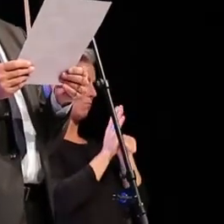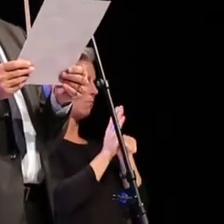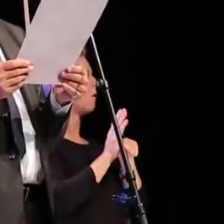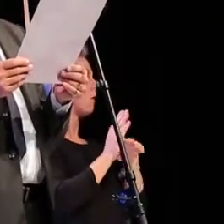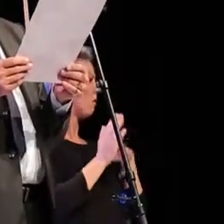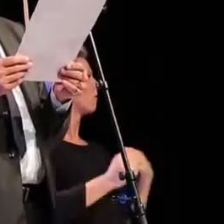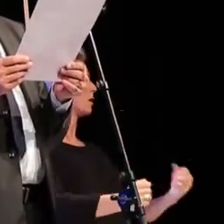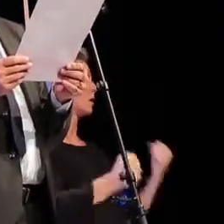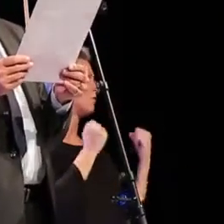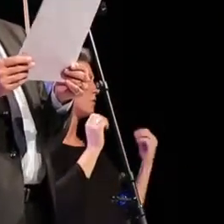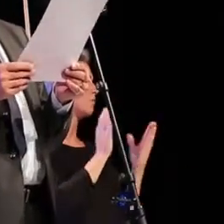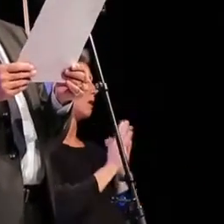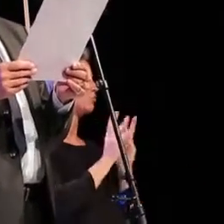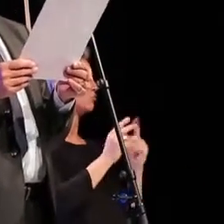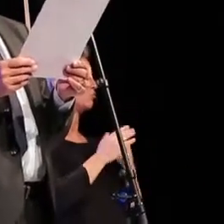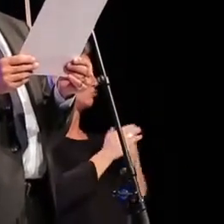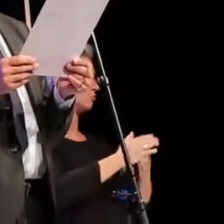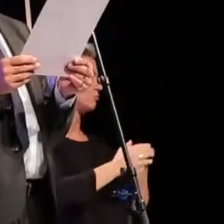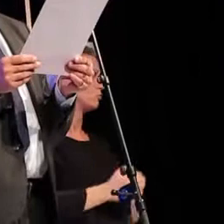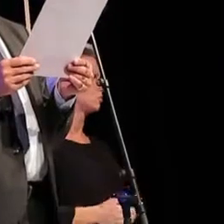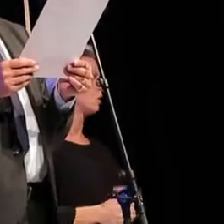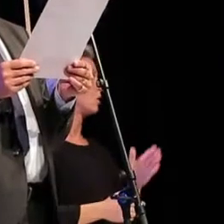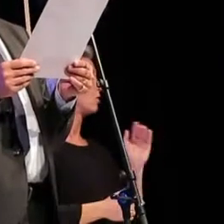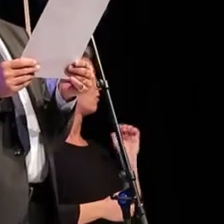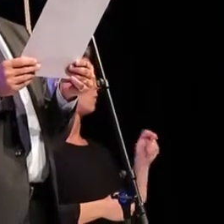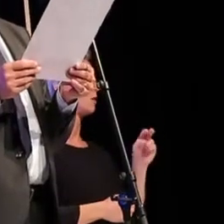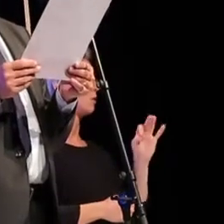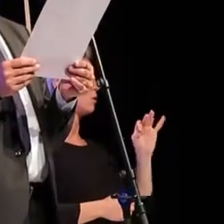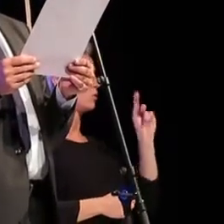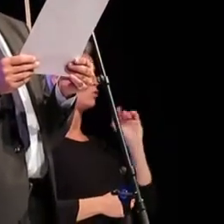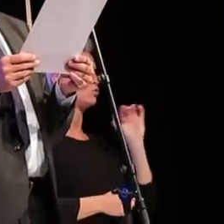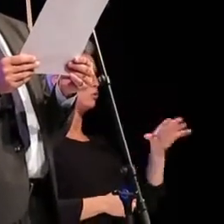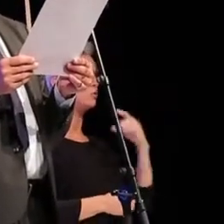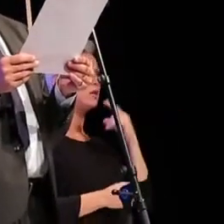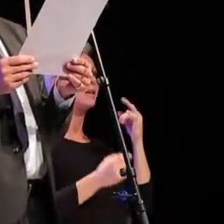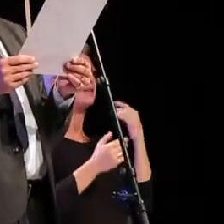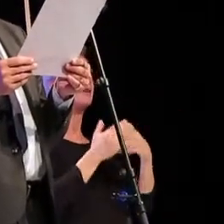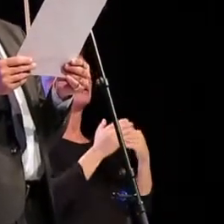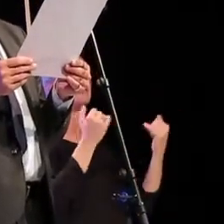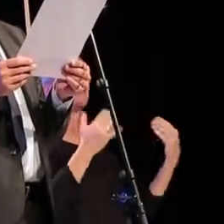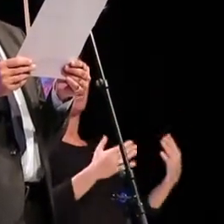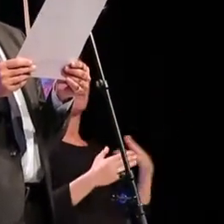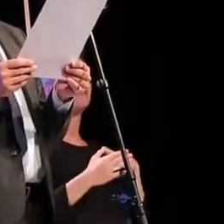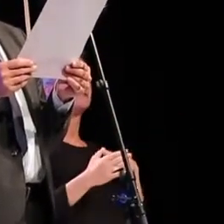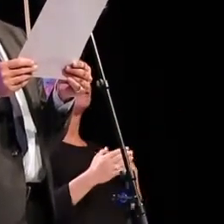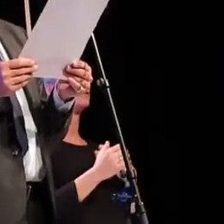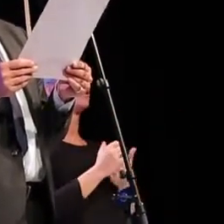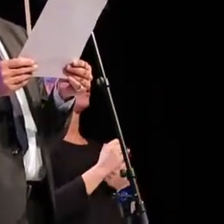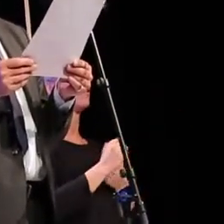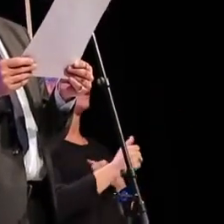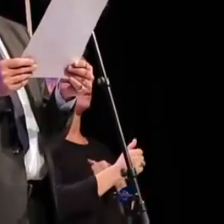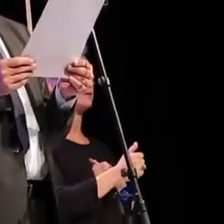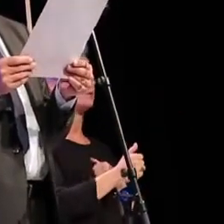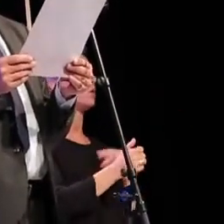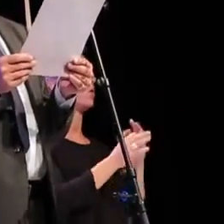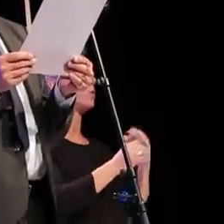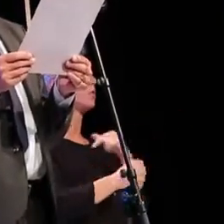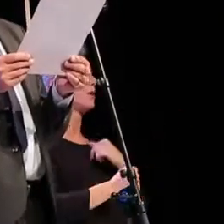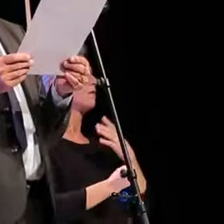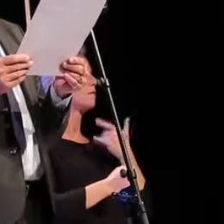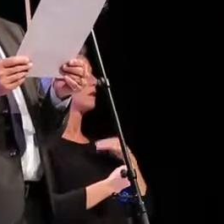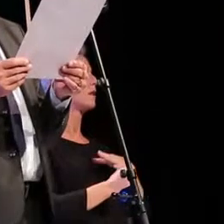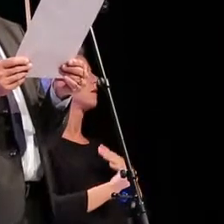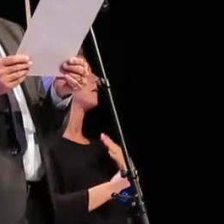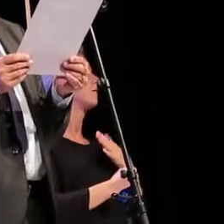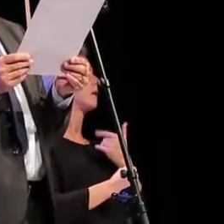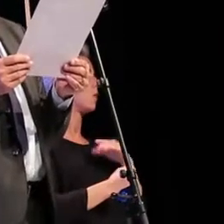kraft. Johan Rockström menar att det idag redan finns en sorts allians för en mera hållbar värld. Men det